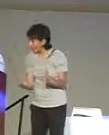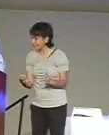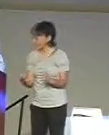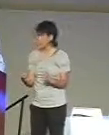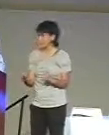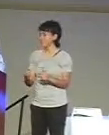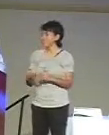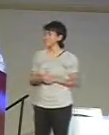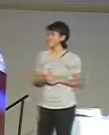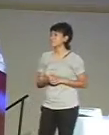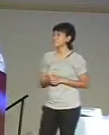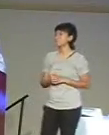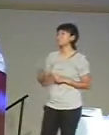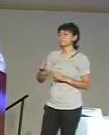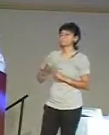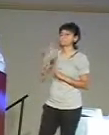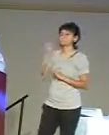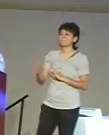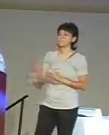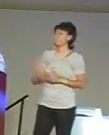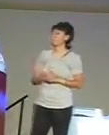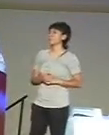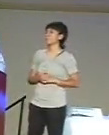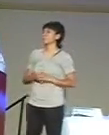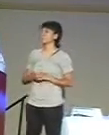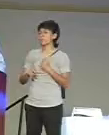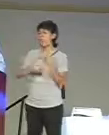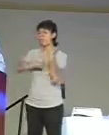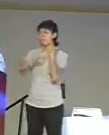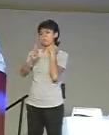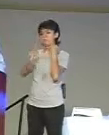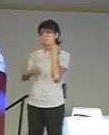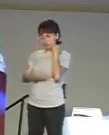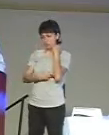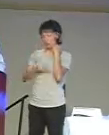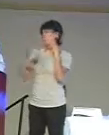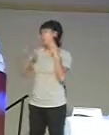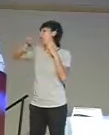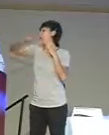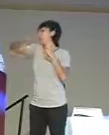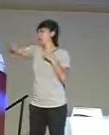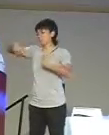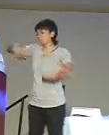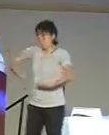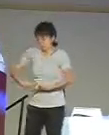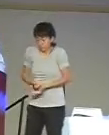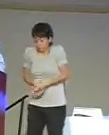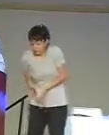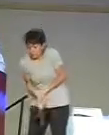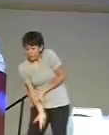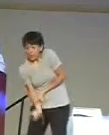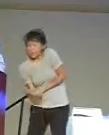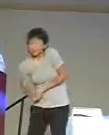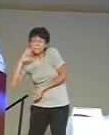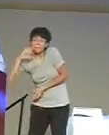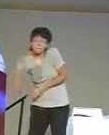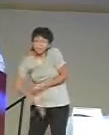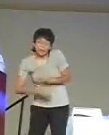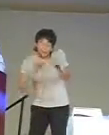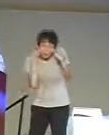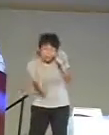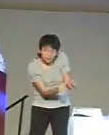un parto, un embarazo y un parto mal atendidos tienen